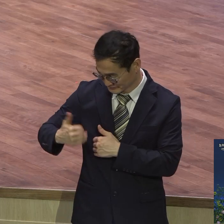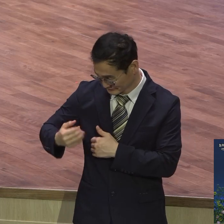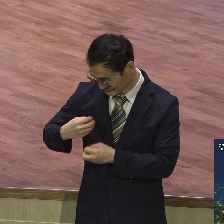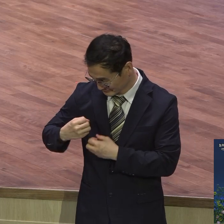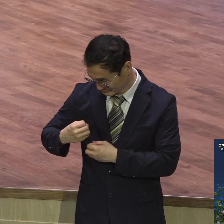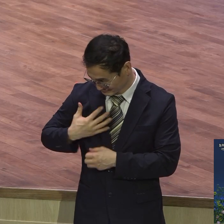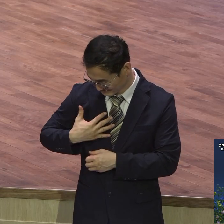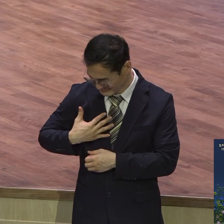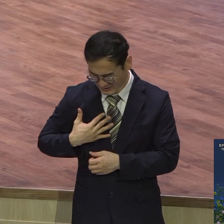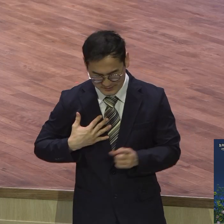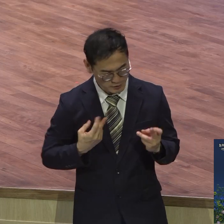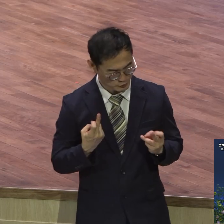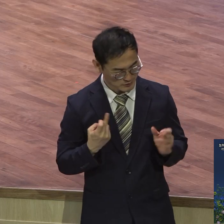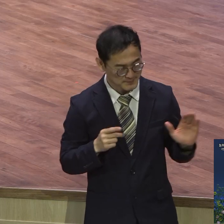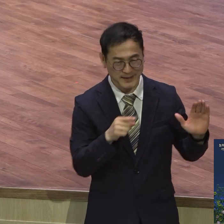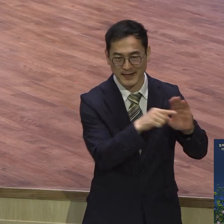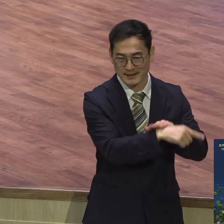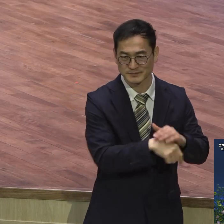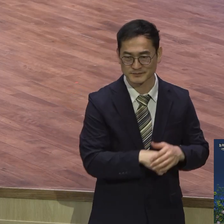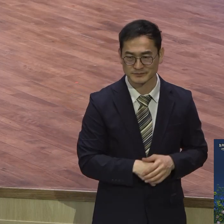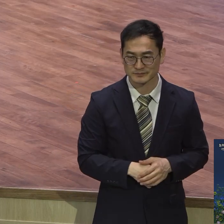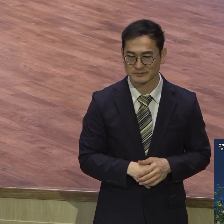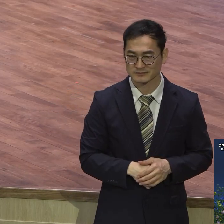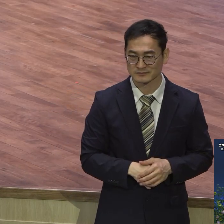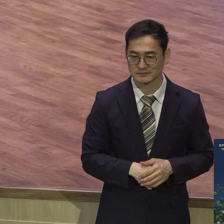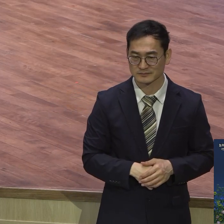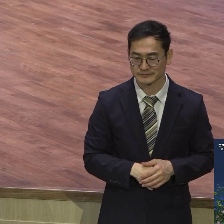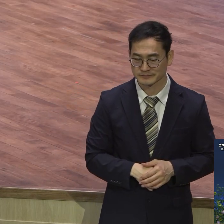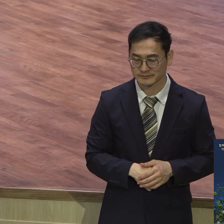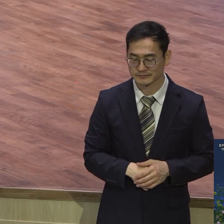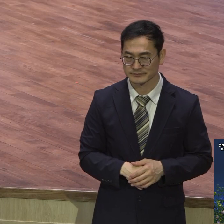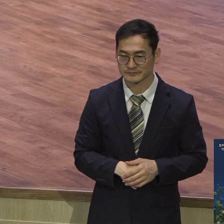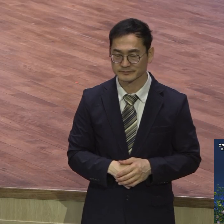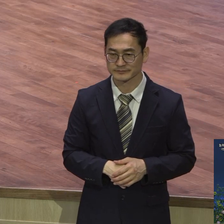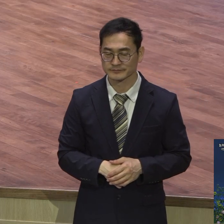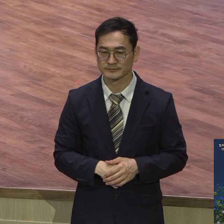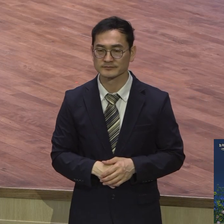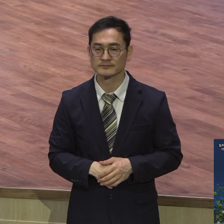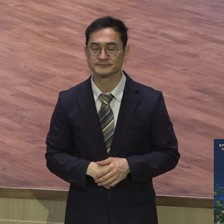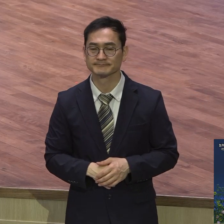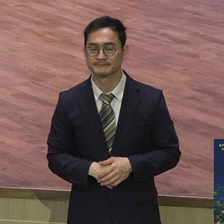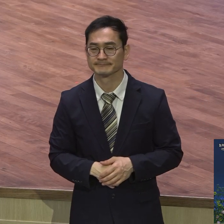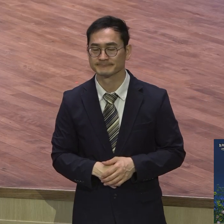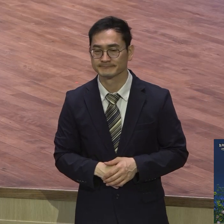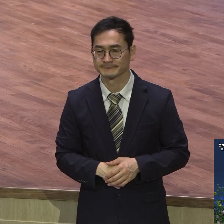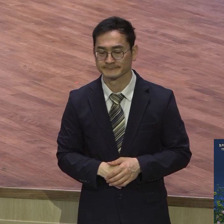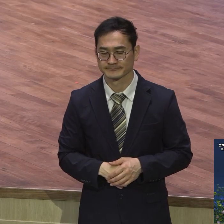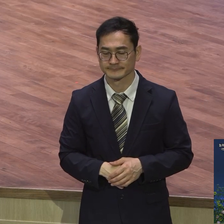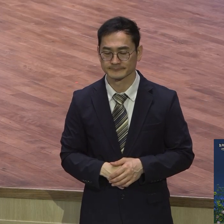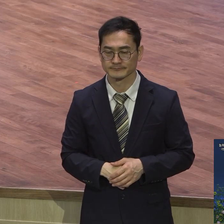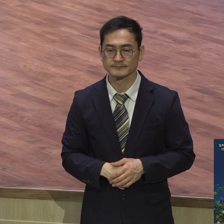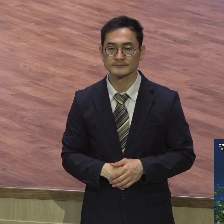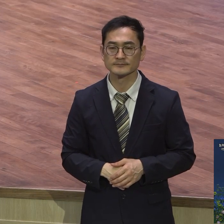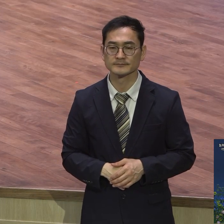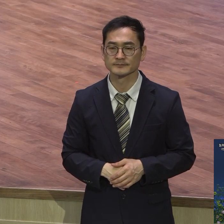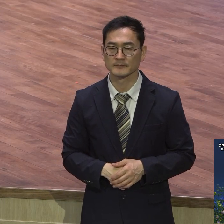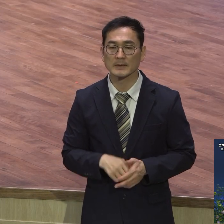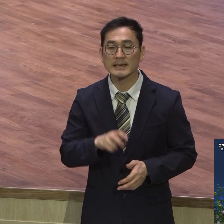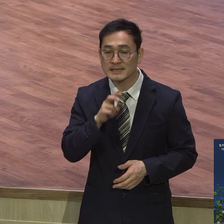안 생깁니다. 결과적으로 가래서 바네아에서 있었던 이 사건도 인해가지고 20세